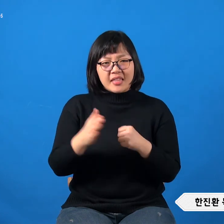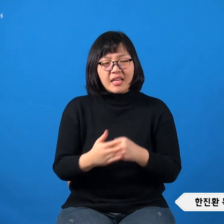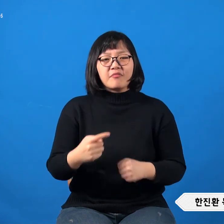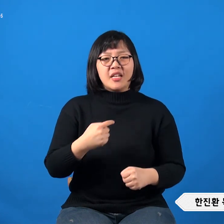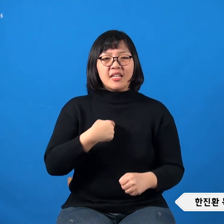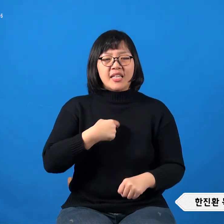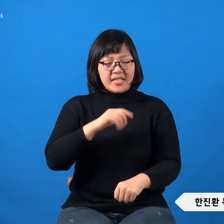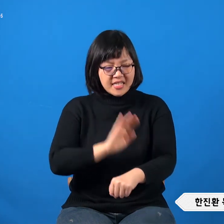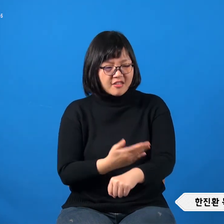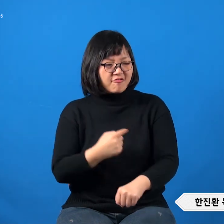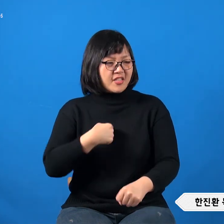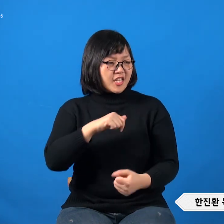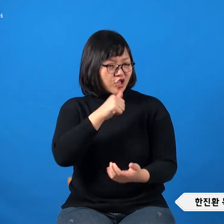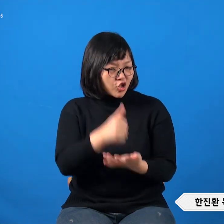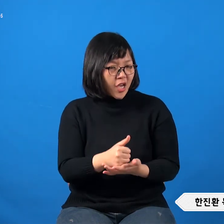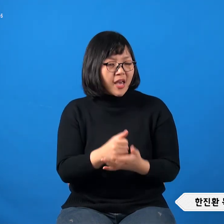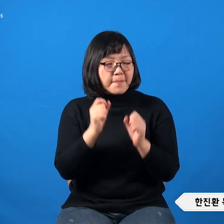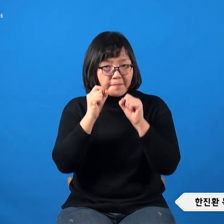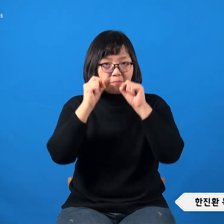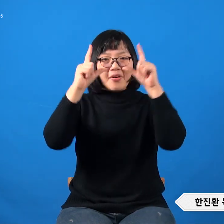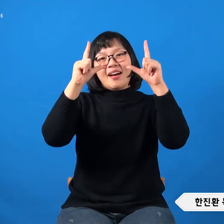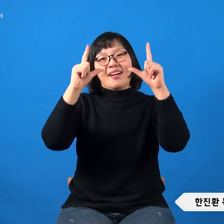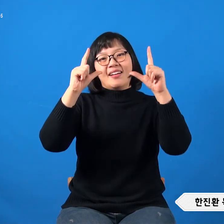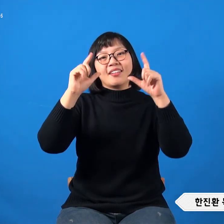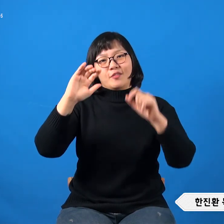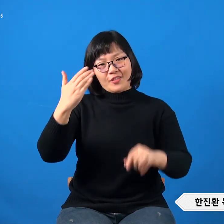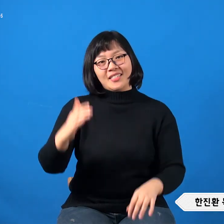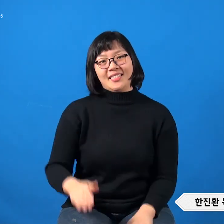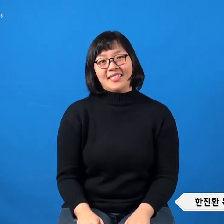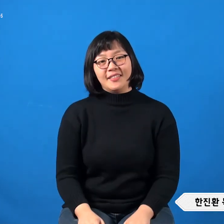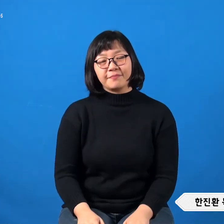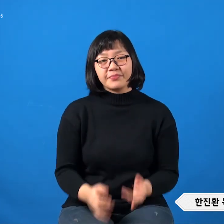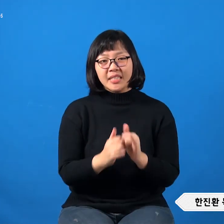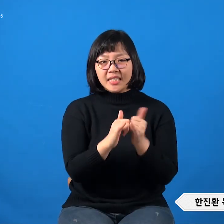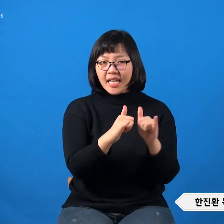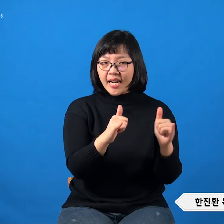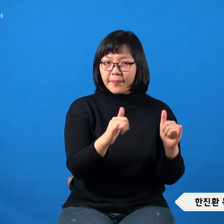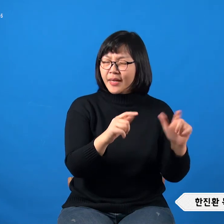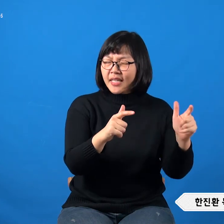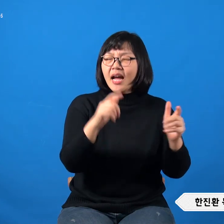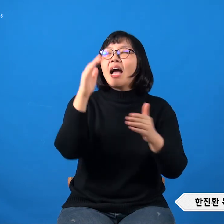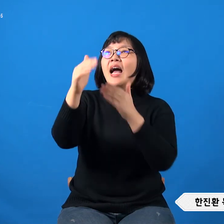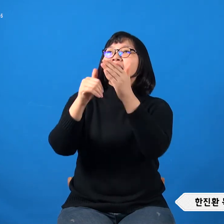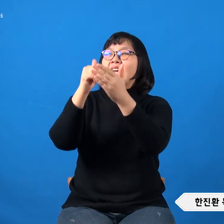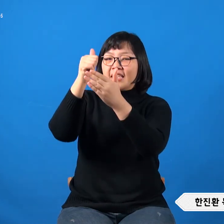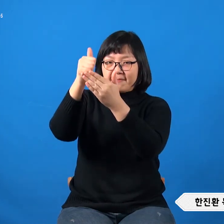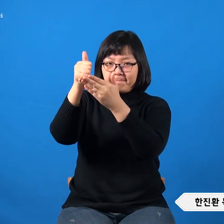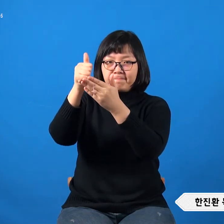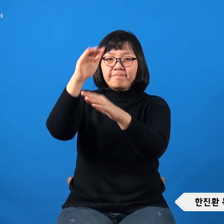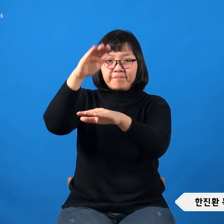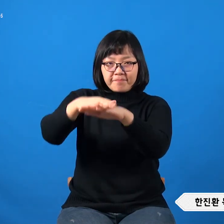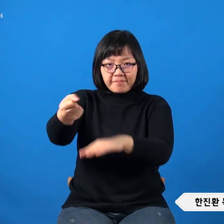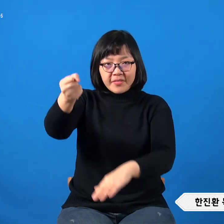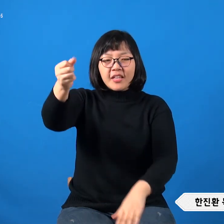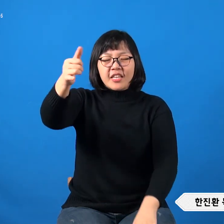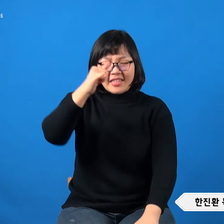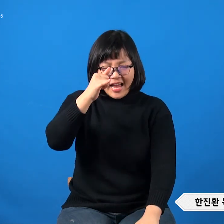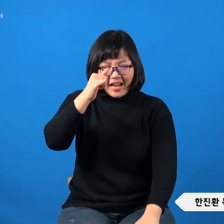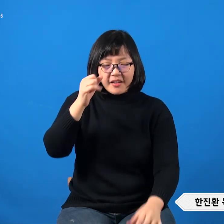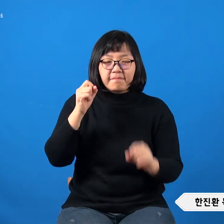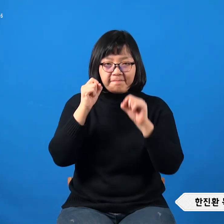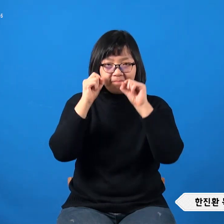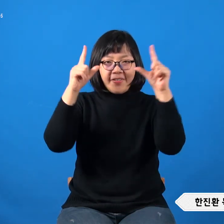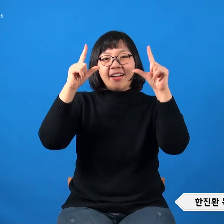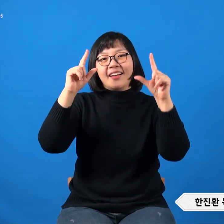때문이다, 그걸 깨달은 것입니다. 인재가 아니라 신재인 것을 깨달은 것입니다. 그것이